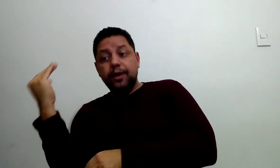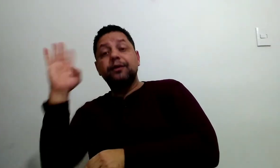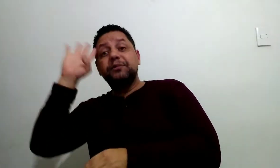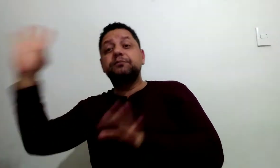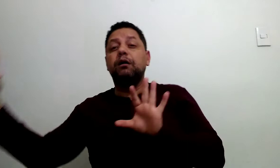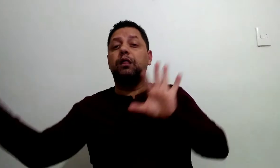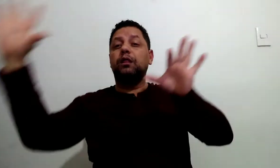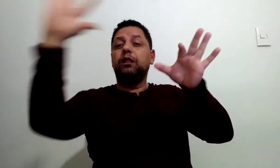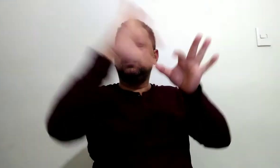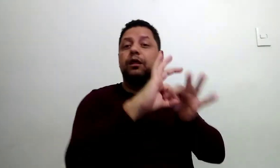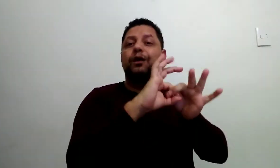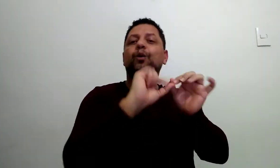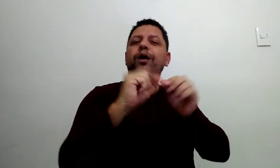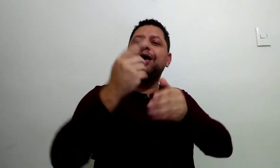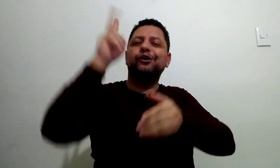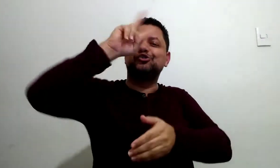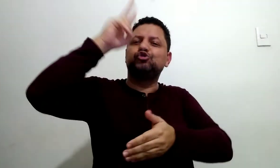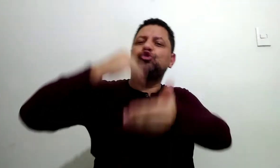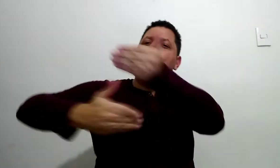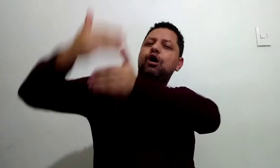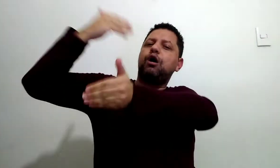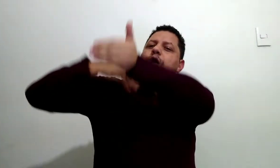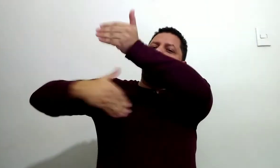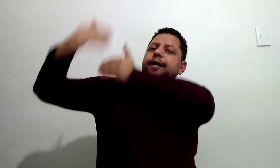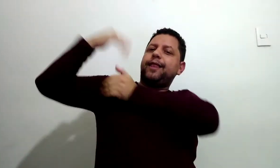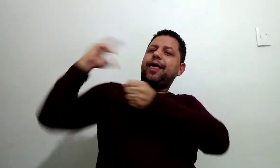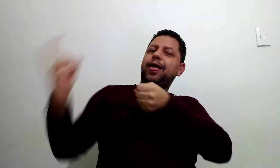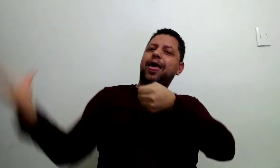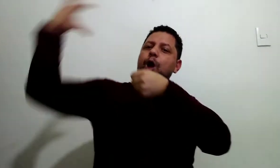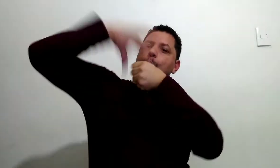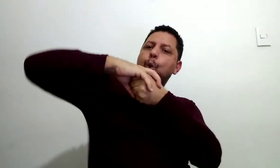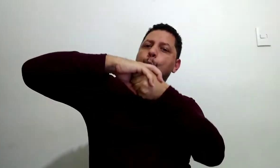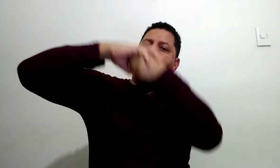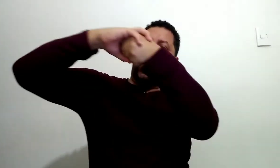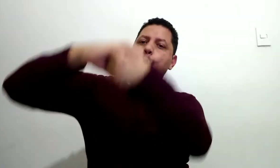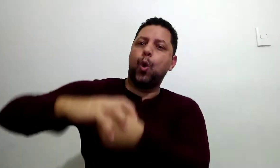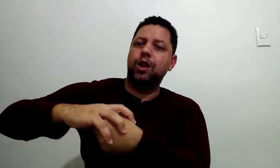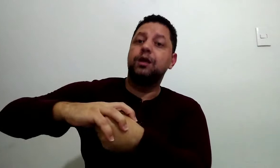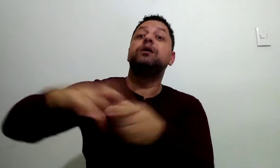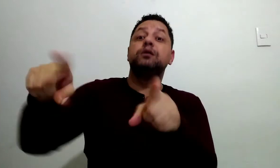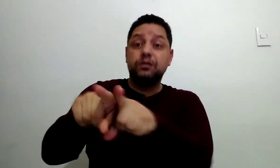ao processo histórico de colonização e racialização.